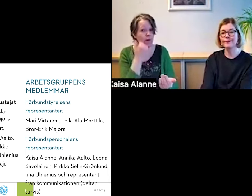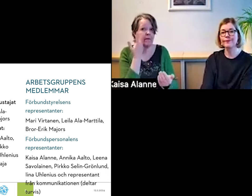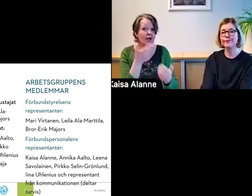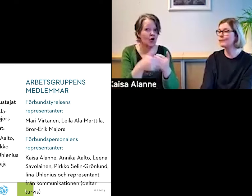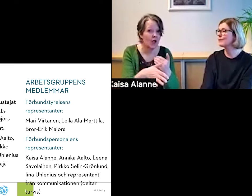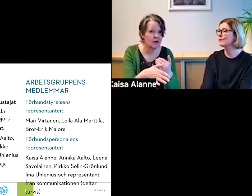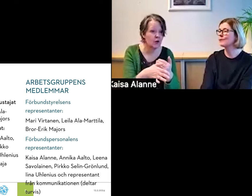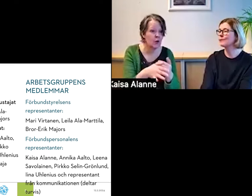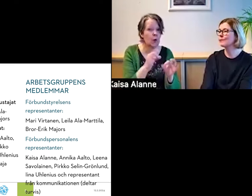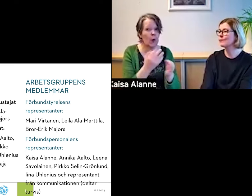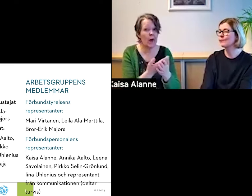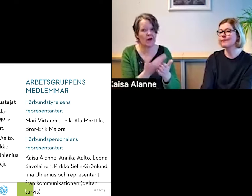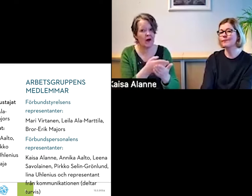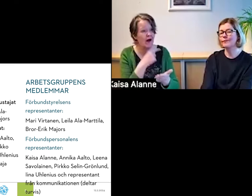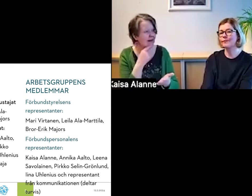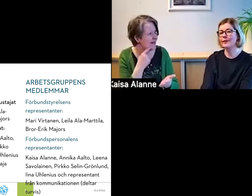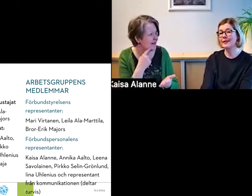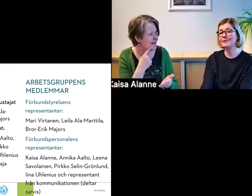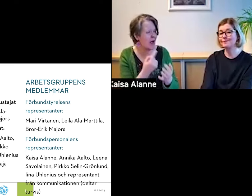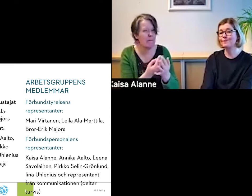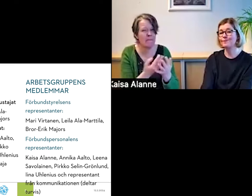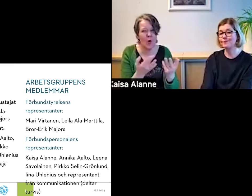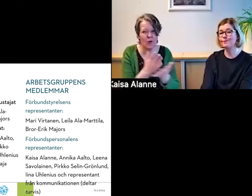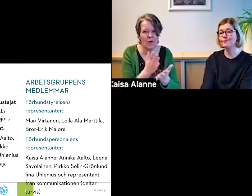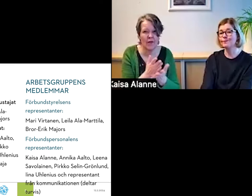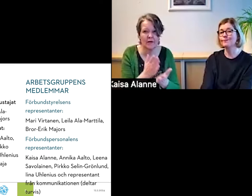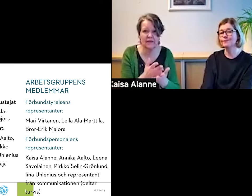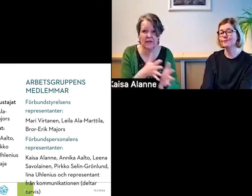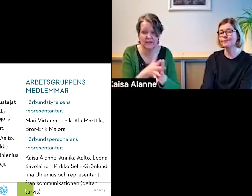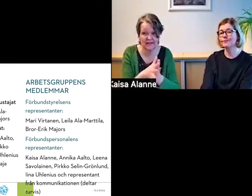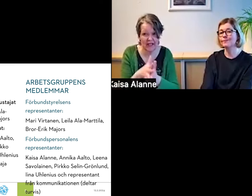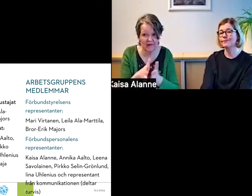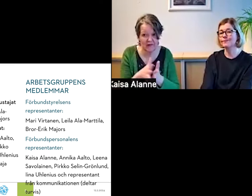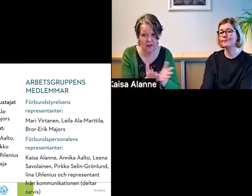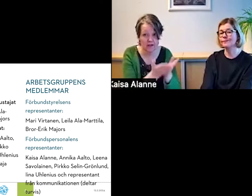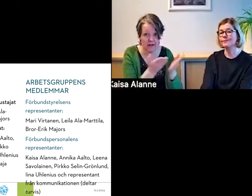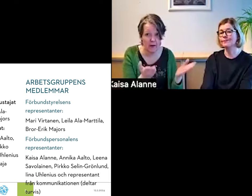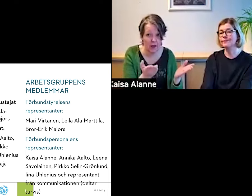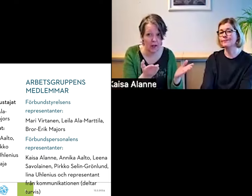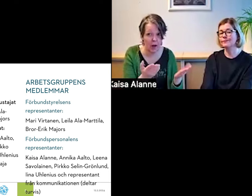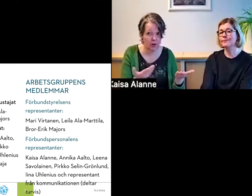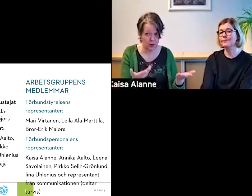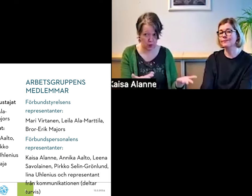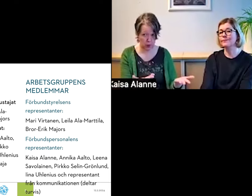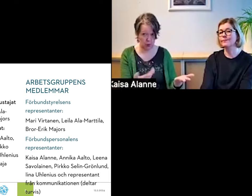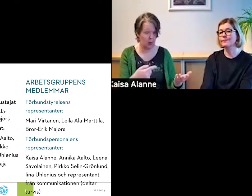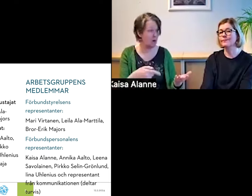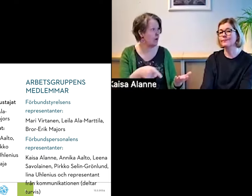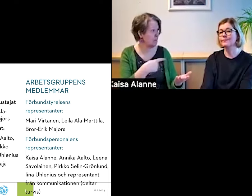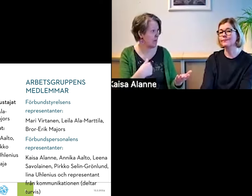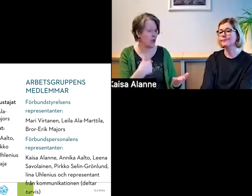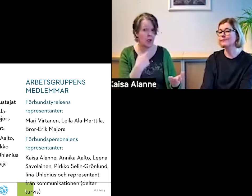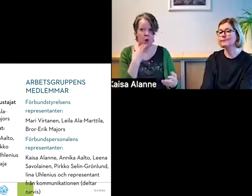Ja kun hallitus kuitenkin vaihtui viime keväänä, nyt me ollaan kovasti odotettu jatkoa, oltu huolissamme, riittääkö tähän kielipoliittisen ohjelman